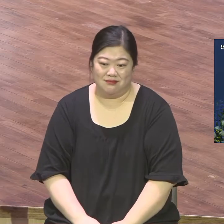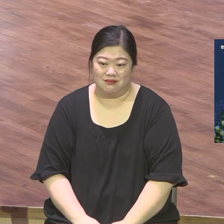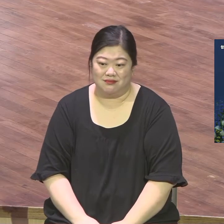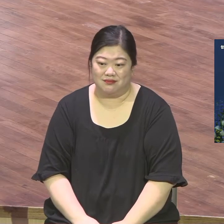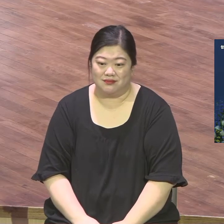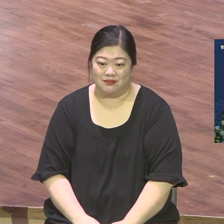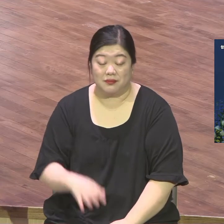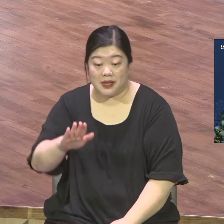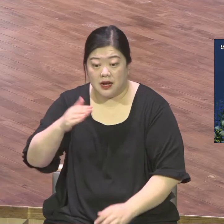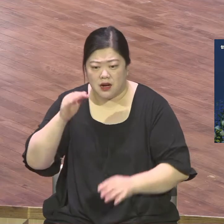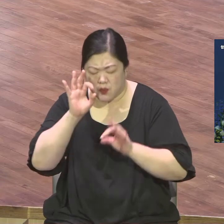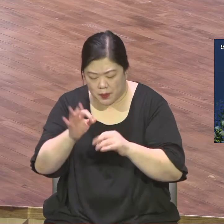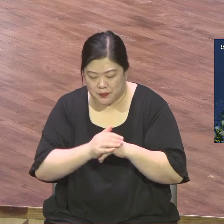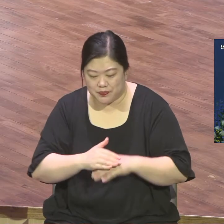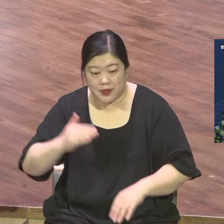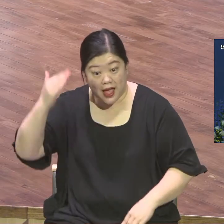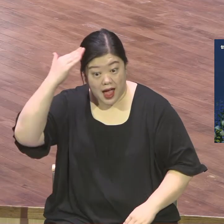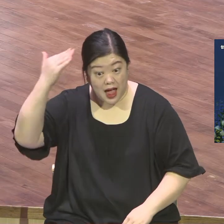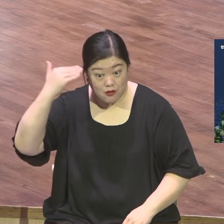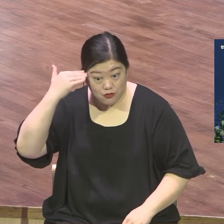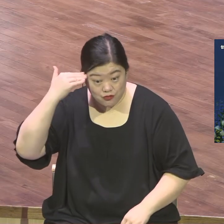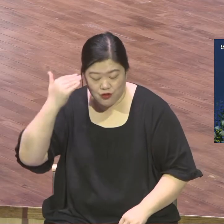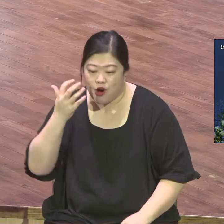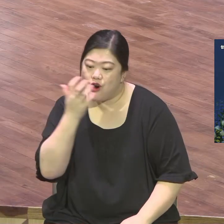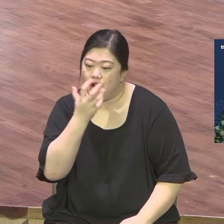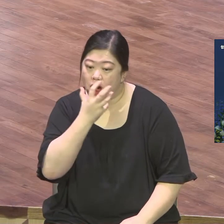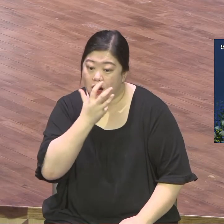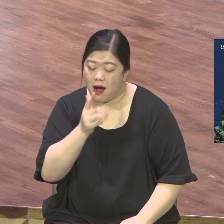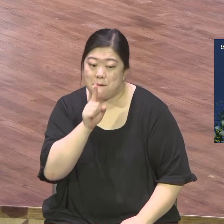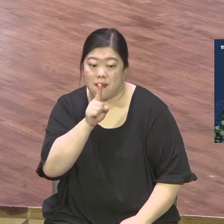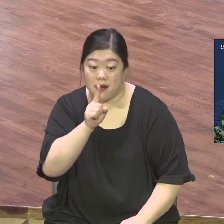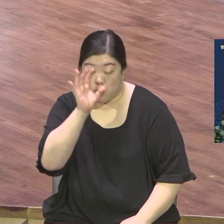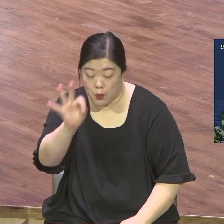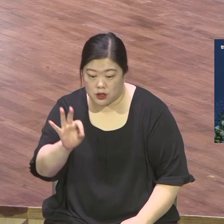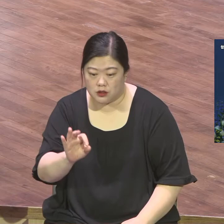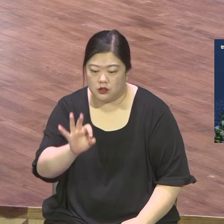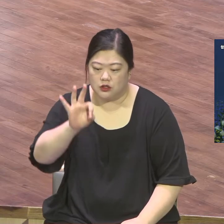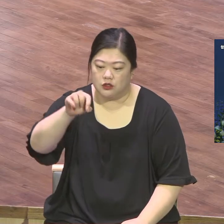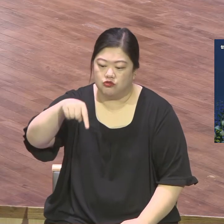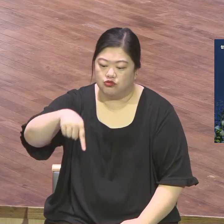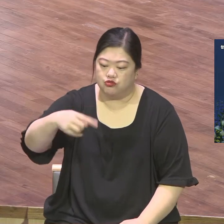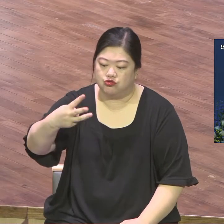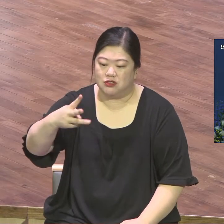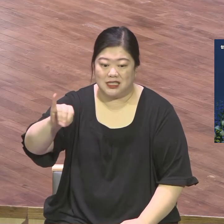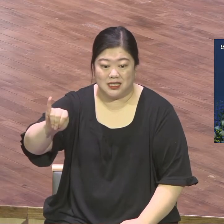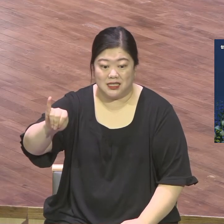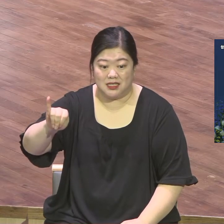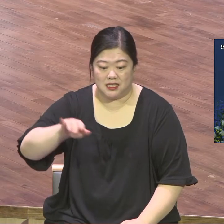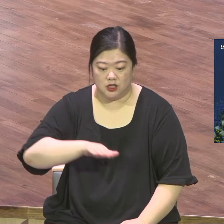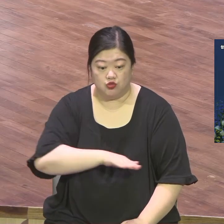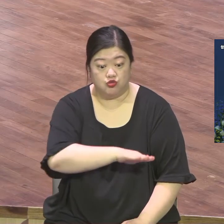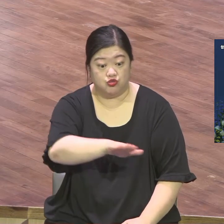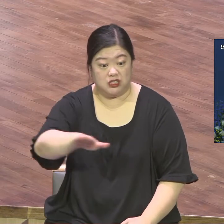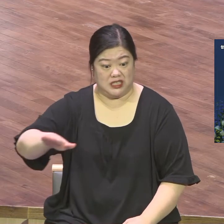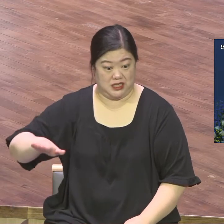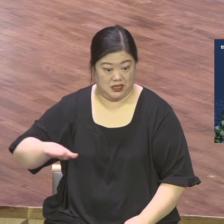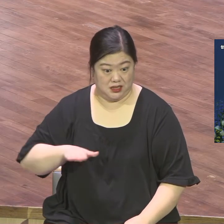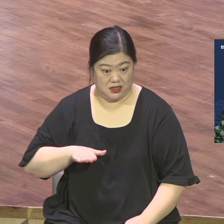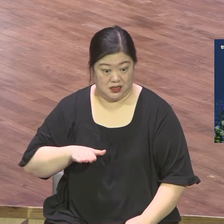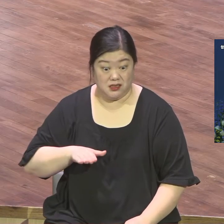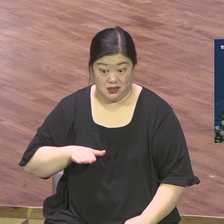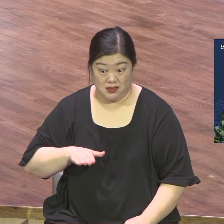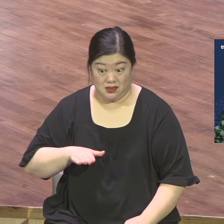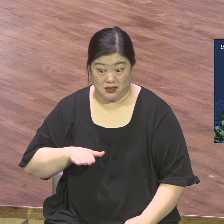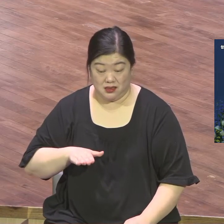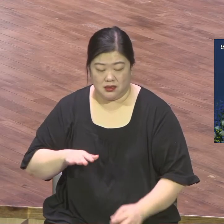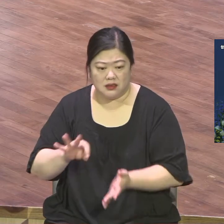우리나라만큼 우리라는 표현을 그렇게 많이 그렇게 쓰는 나라가 없어요. 제가 금방 표현했죠. 내 나라고